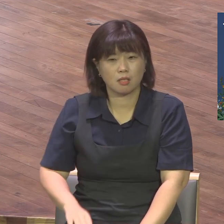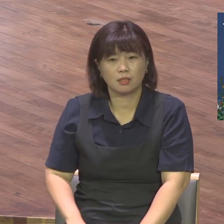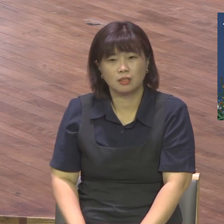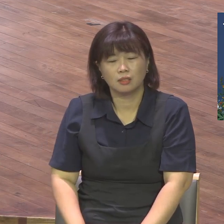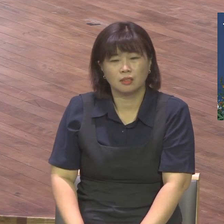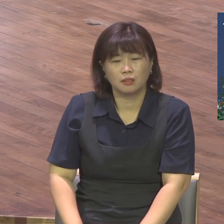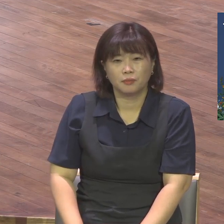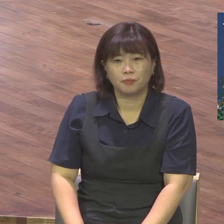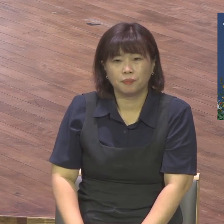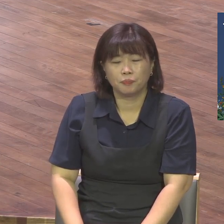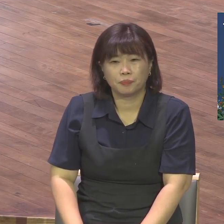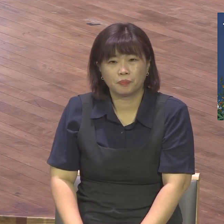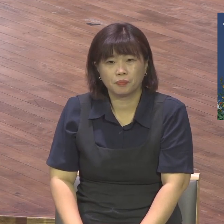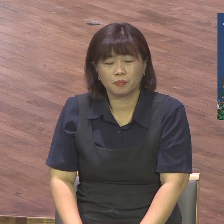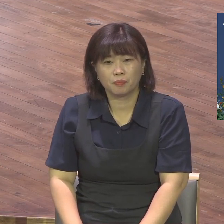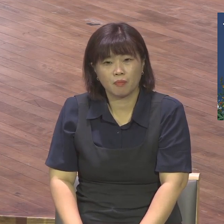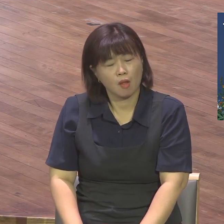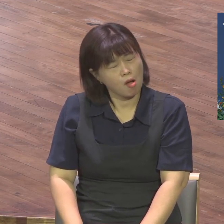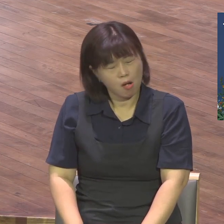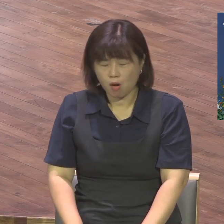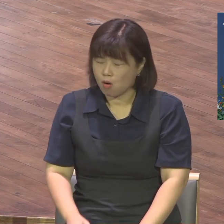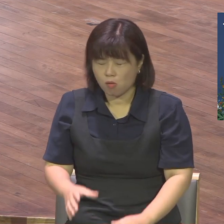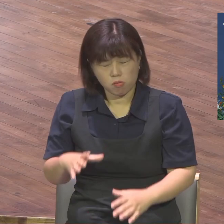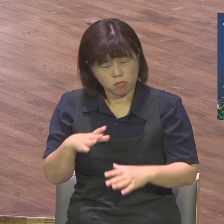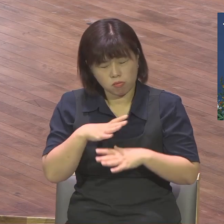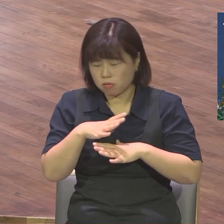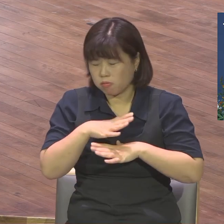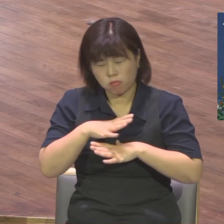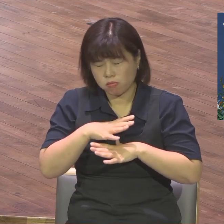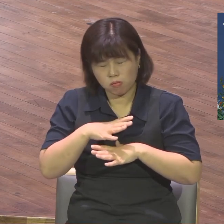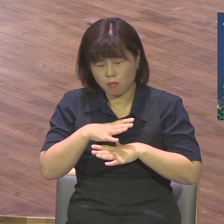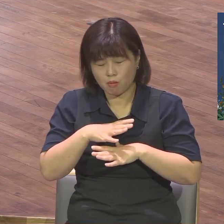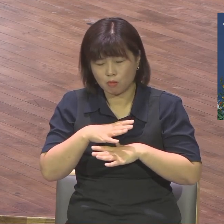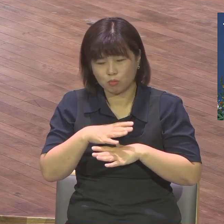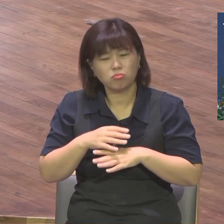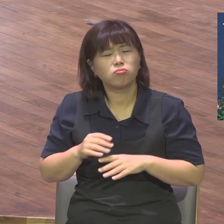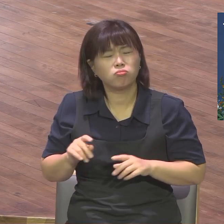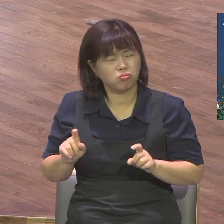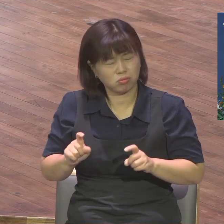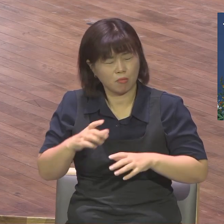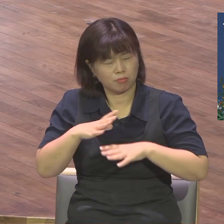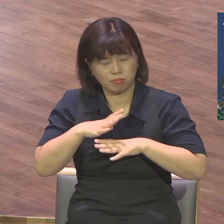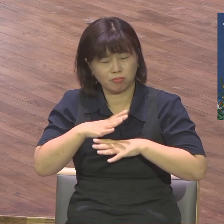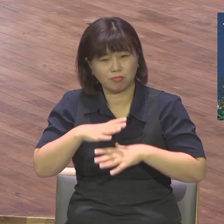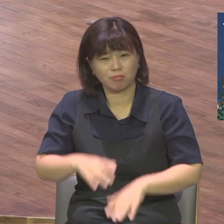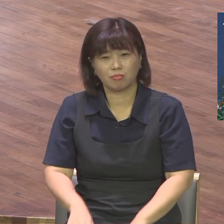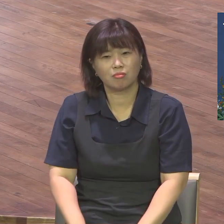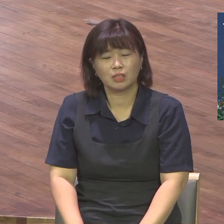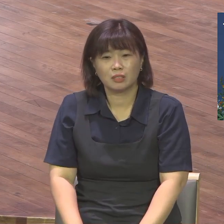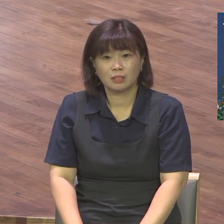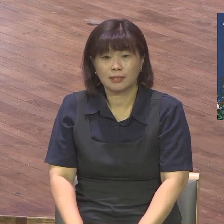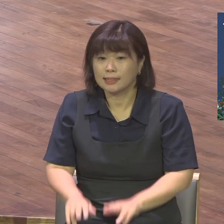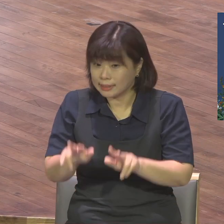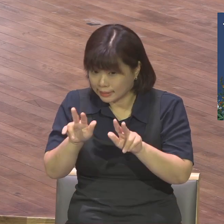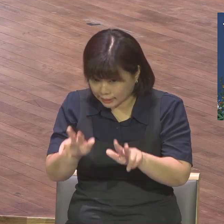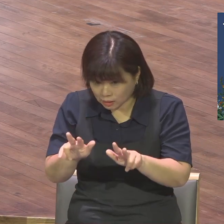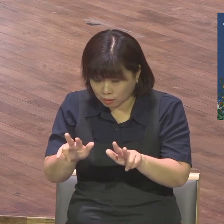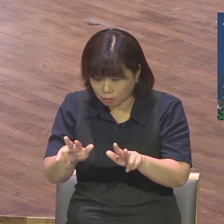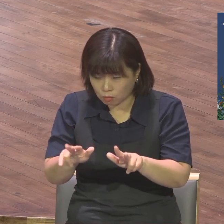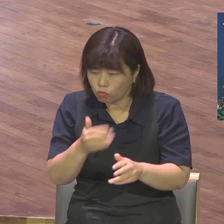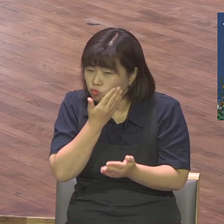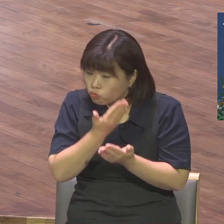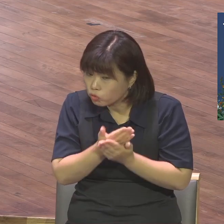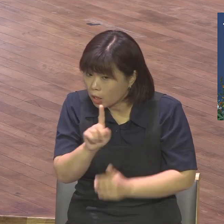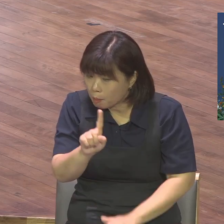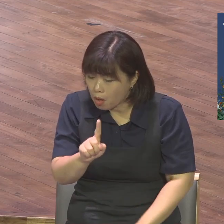변화무쌍합니다. 정말로 위험천만해요. 그래서 우리가 지금 시대의 영적 싸움을